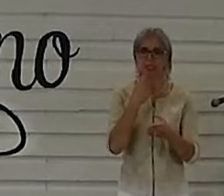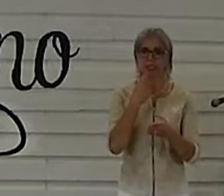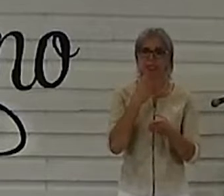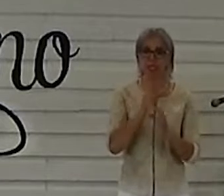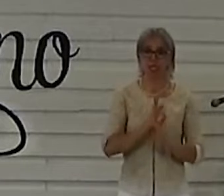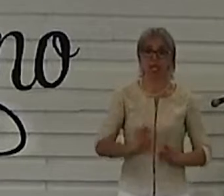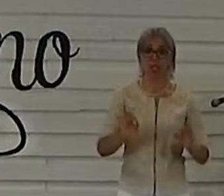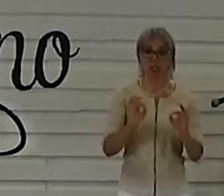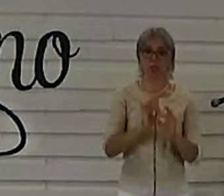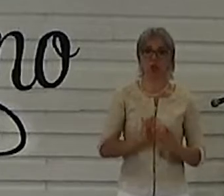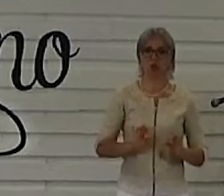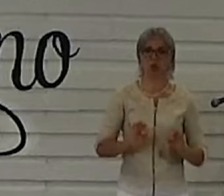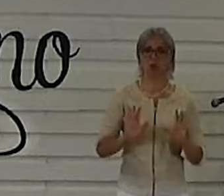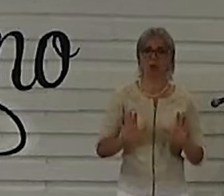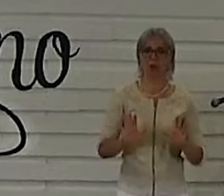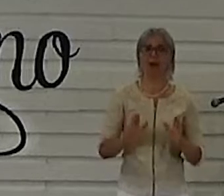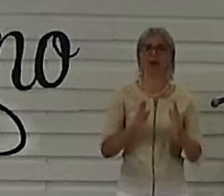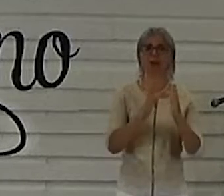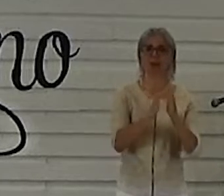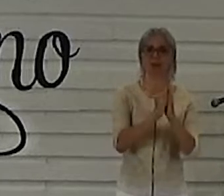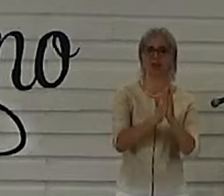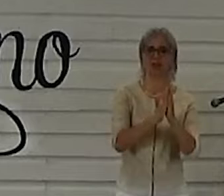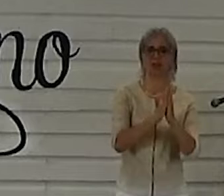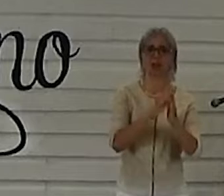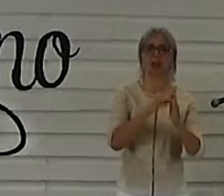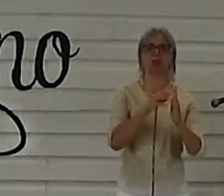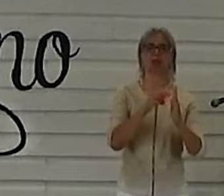qualche modo ci ha aiutato.